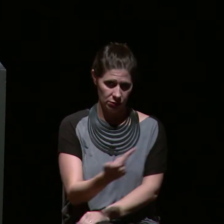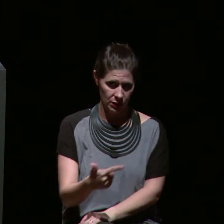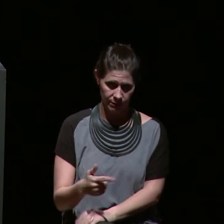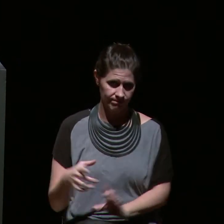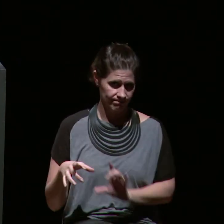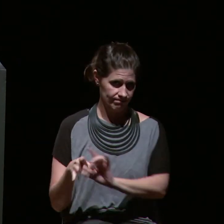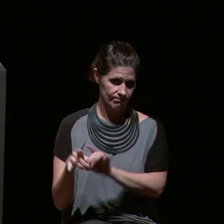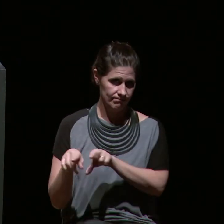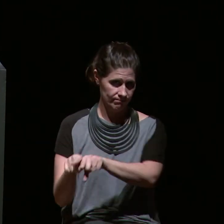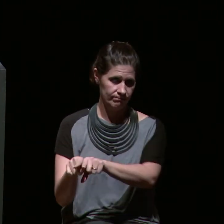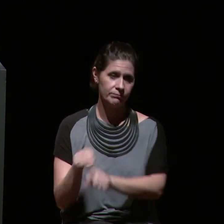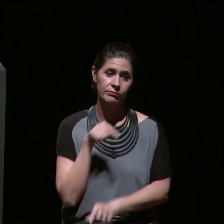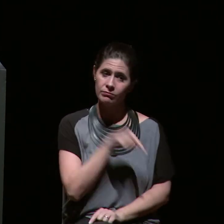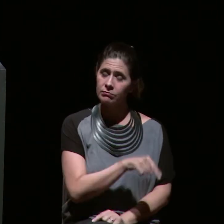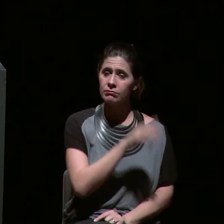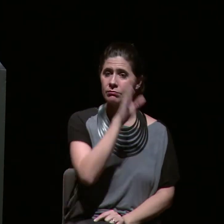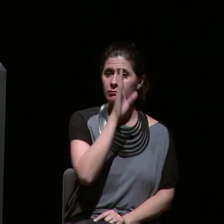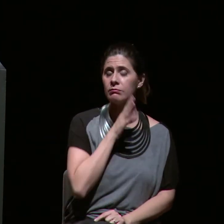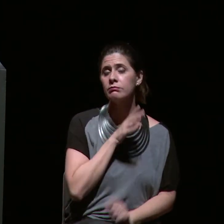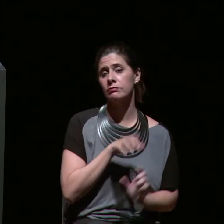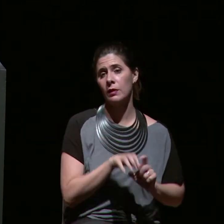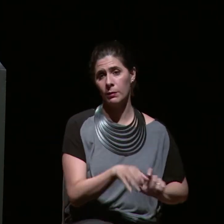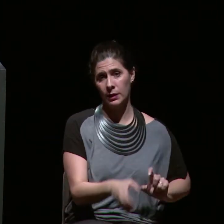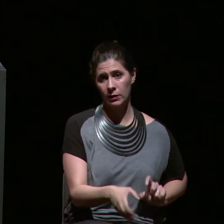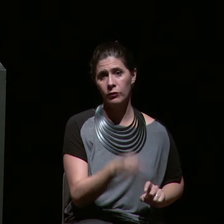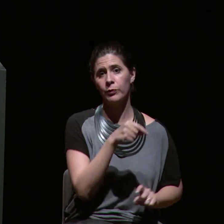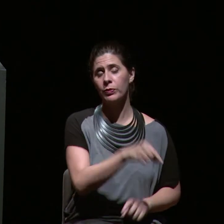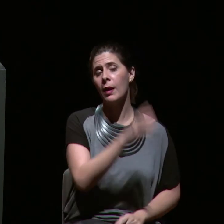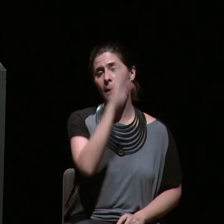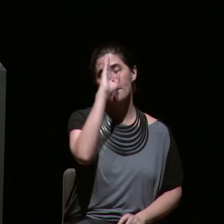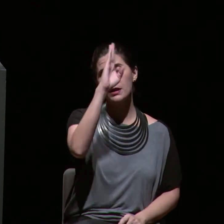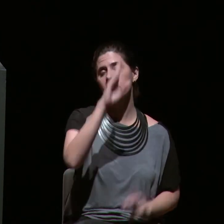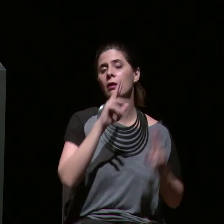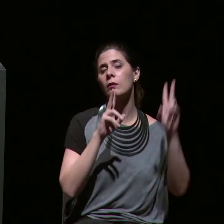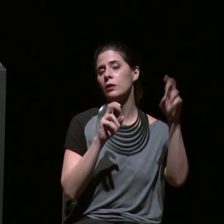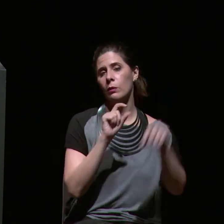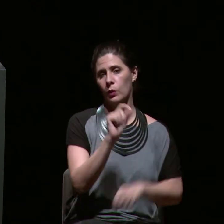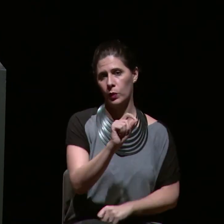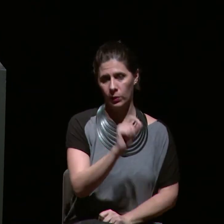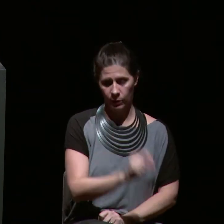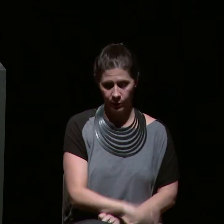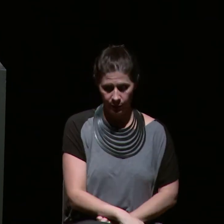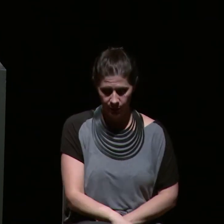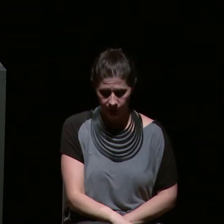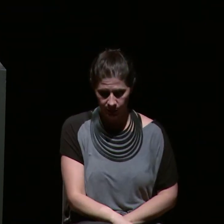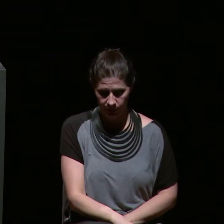principais títulos ligados aos temas africanos e afro-brasileiros estão: